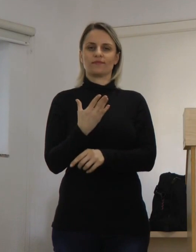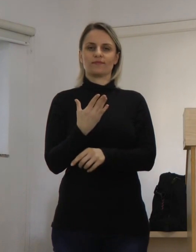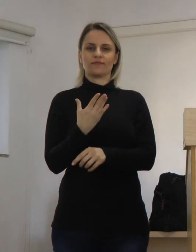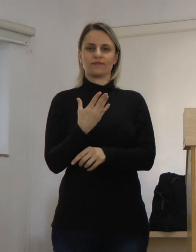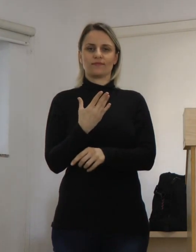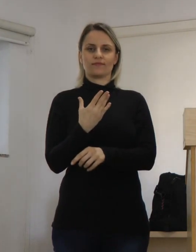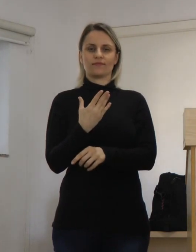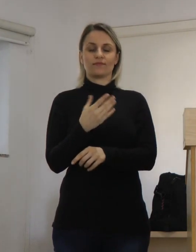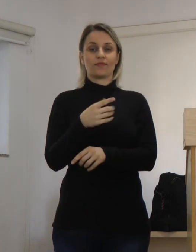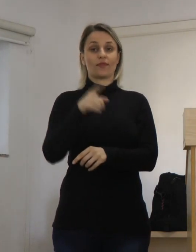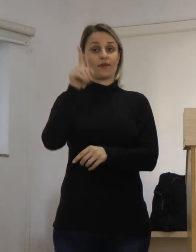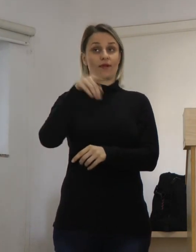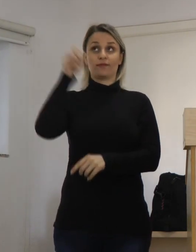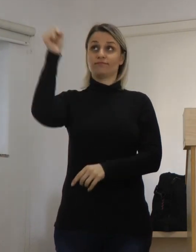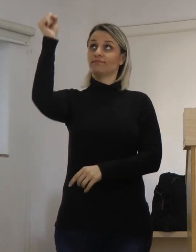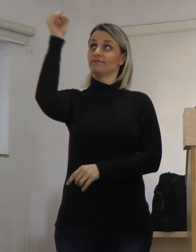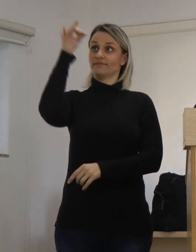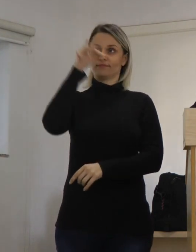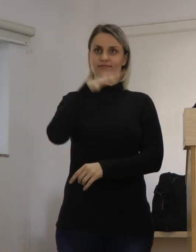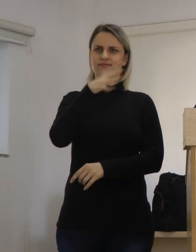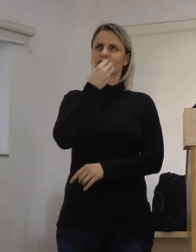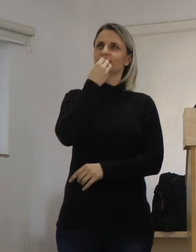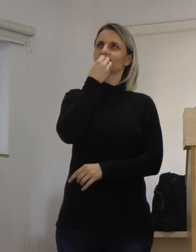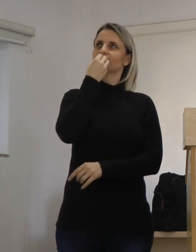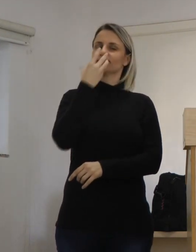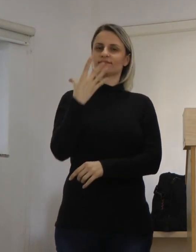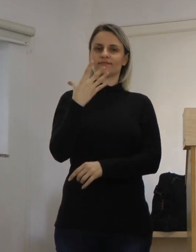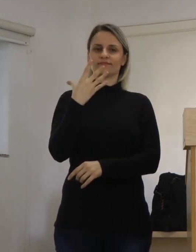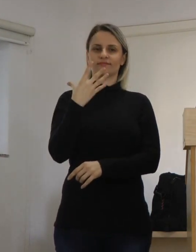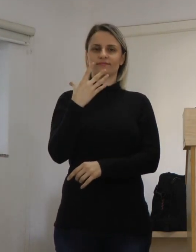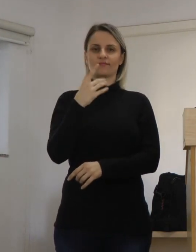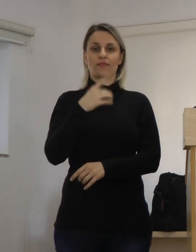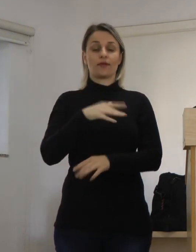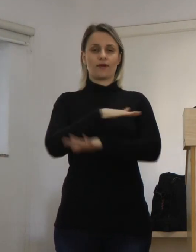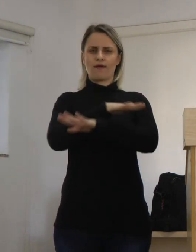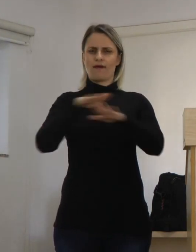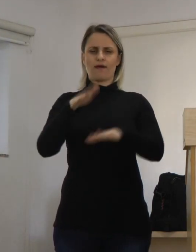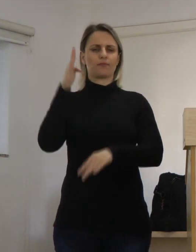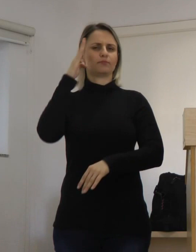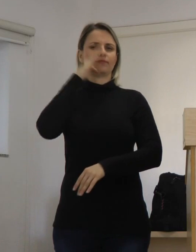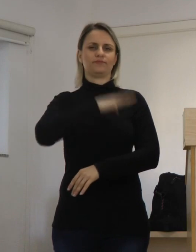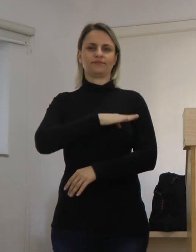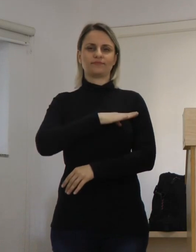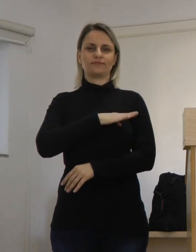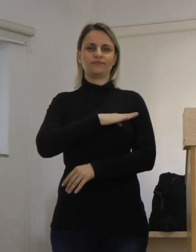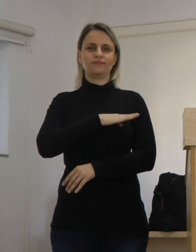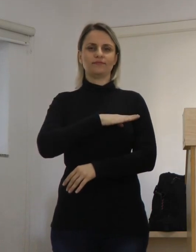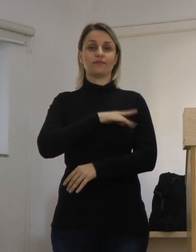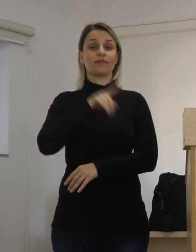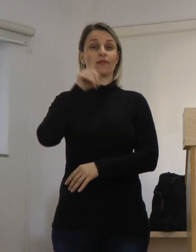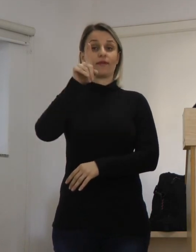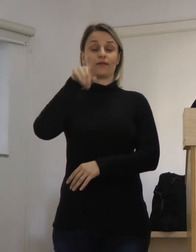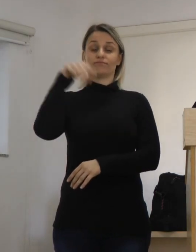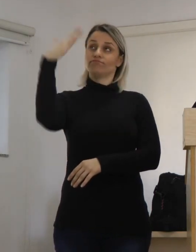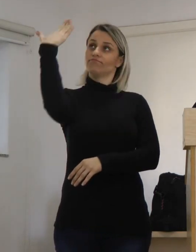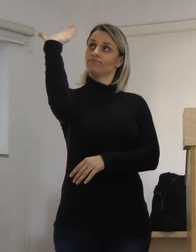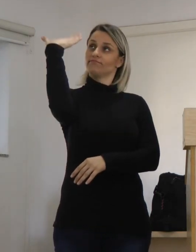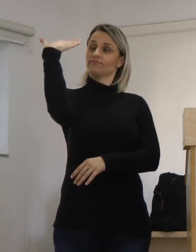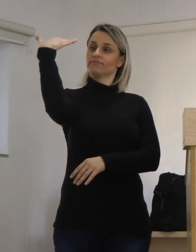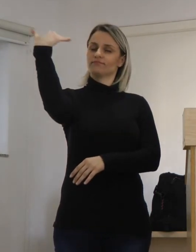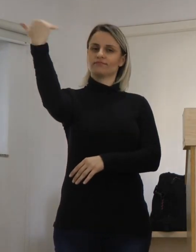a claridade bendita do bem que aniquila o mal. É o chamamento sublime da